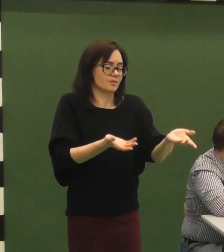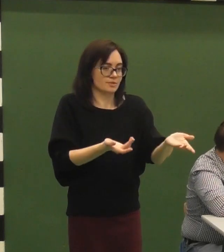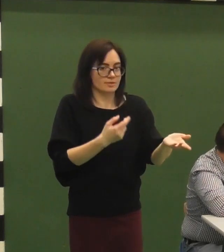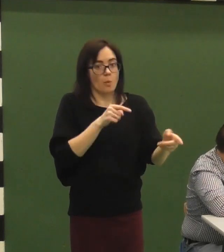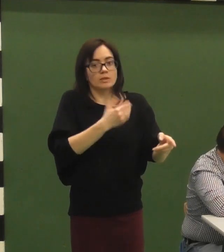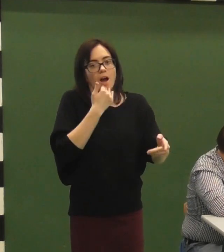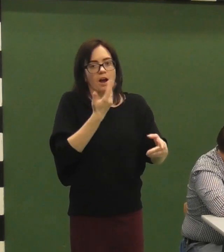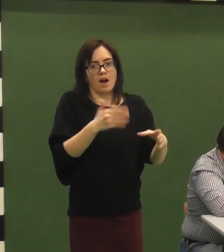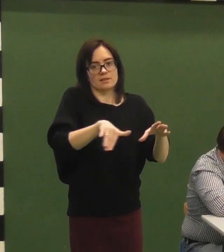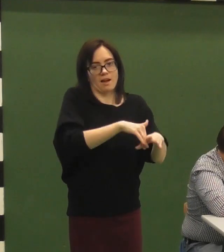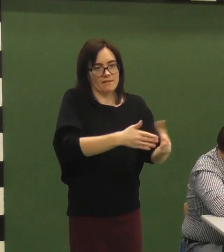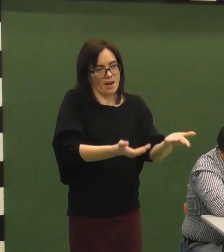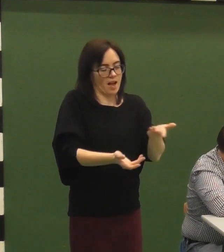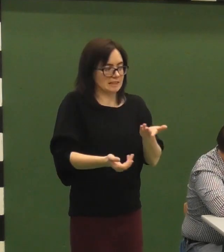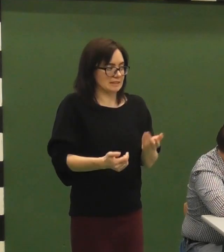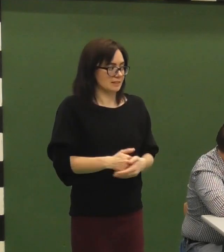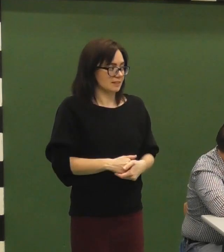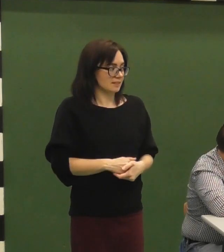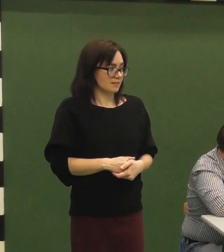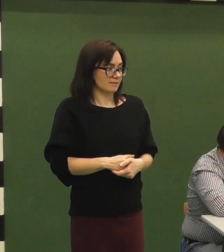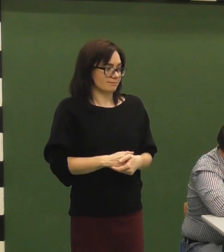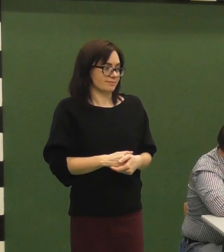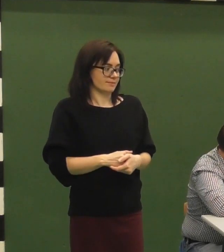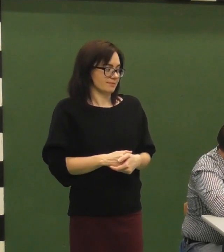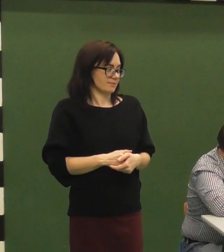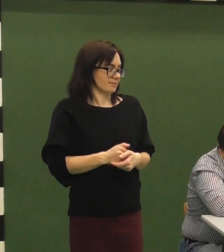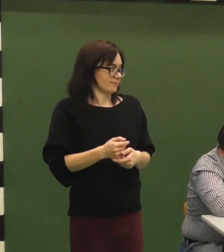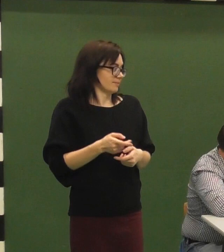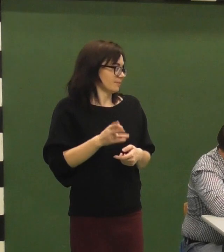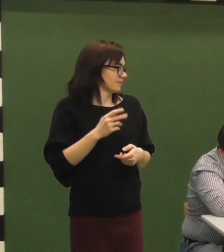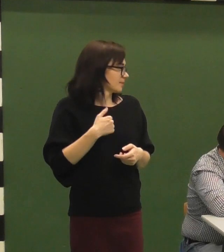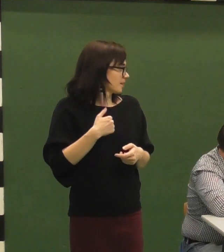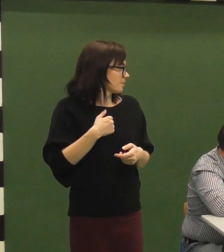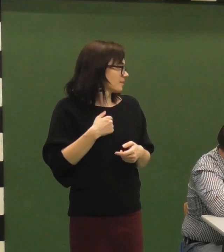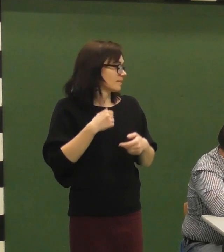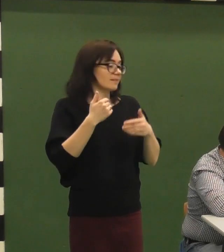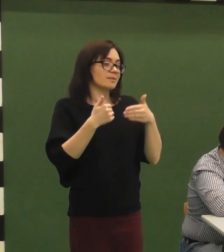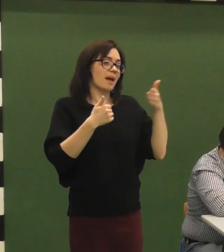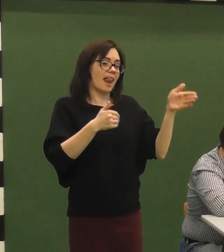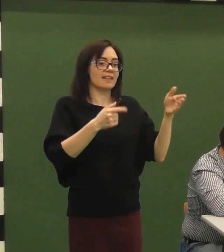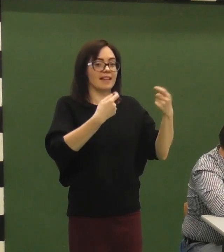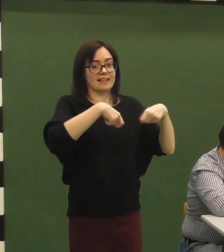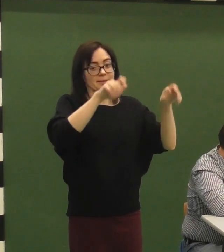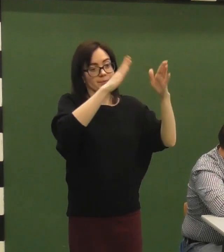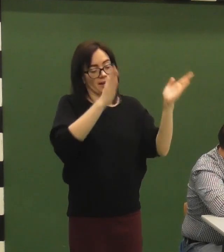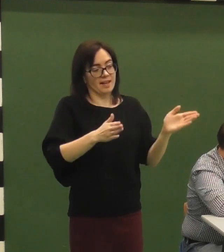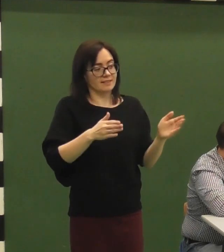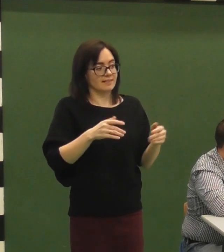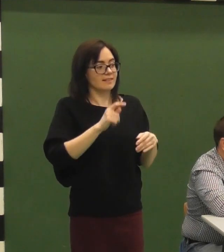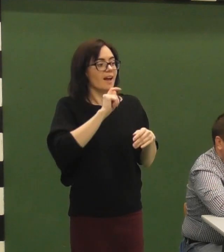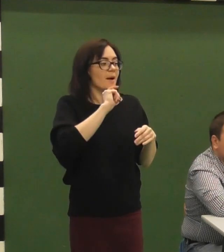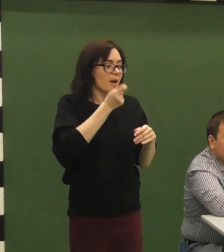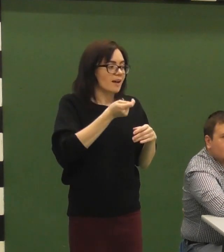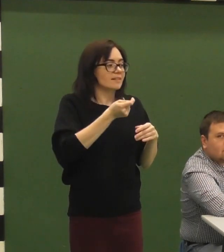embert. És akkor átmentem felépítő épületbe a Magyar